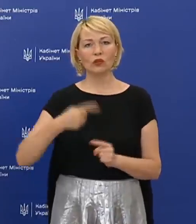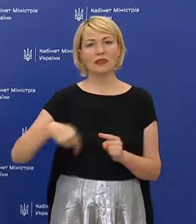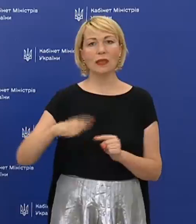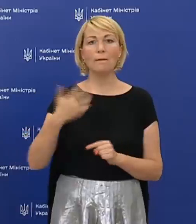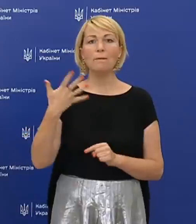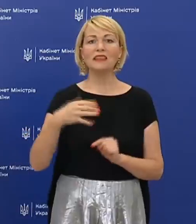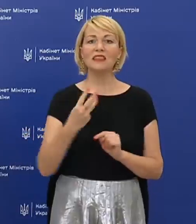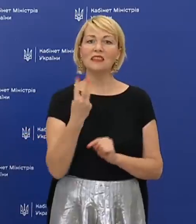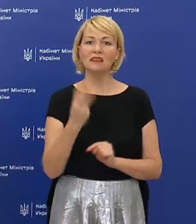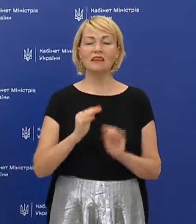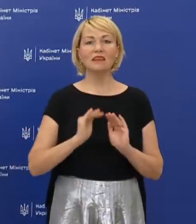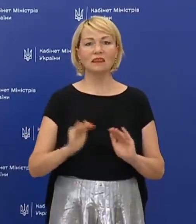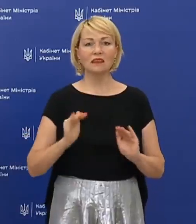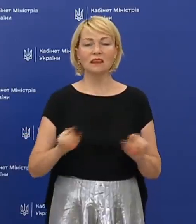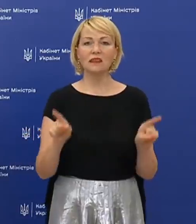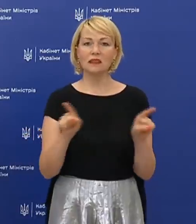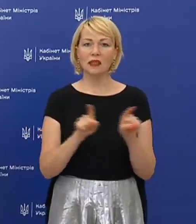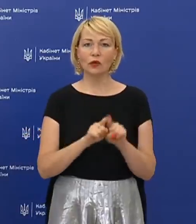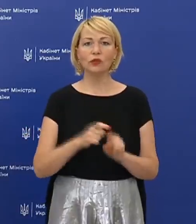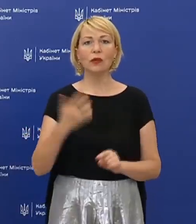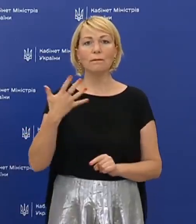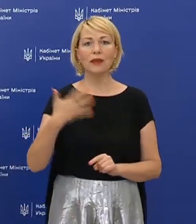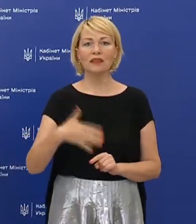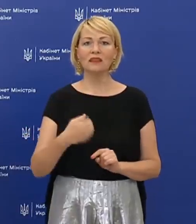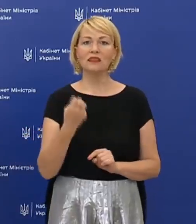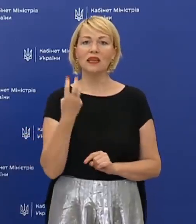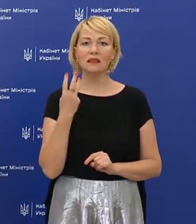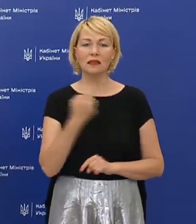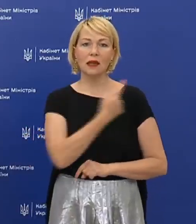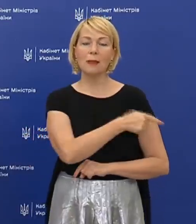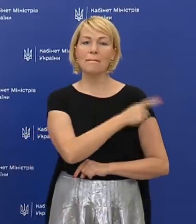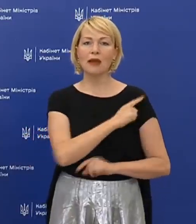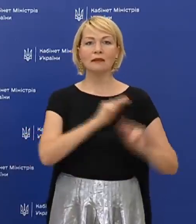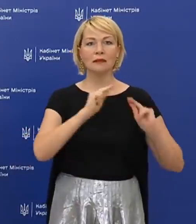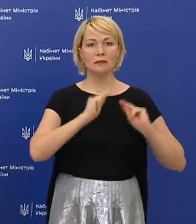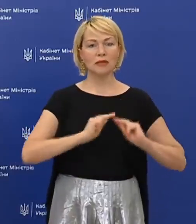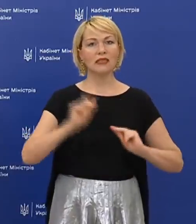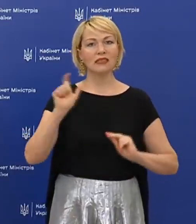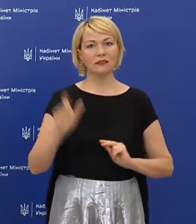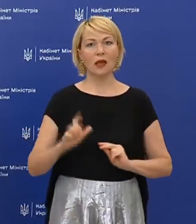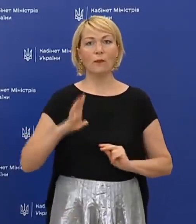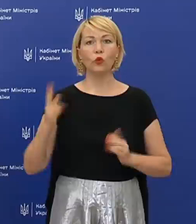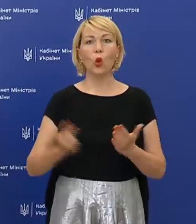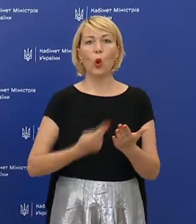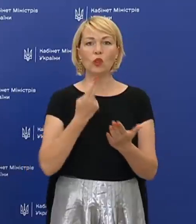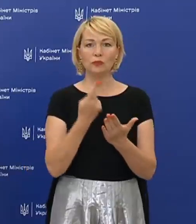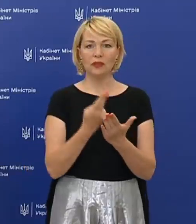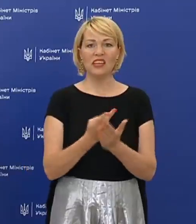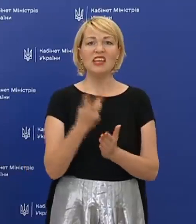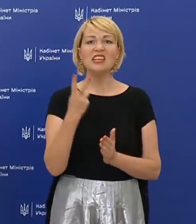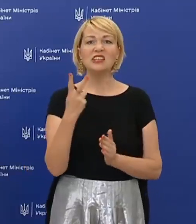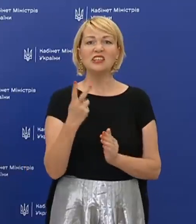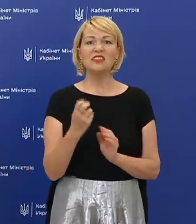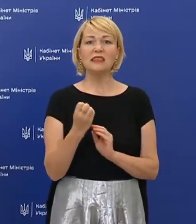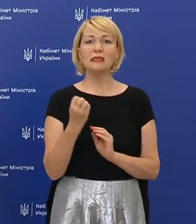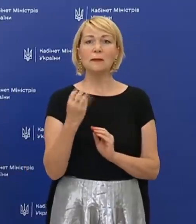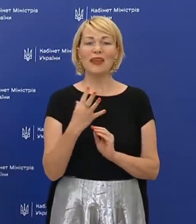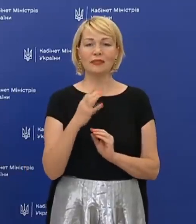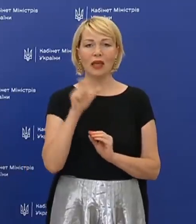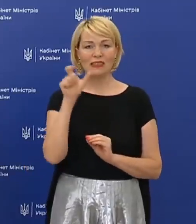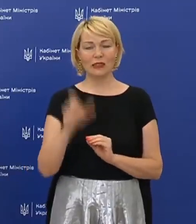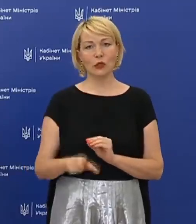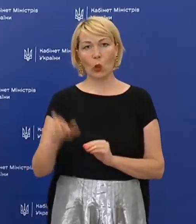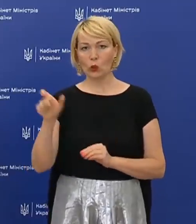них 53 дитини, а також 53 медпрацівника. Було госпіталізовано 215